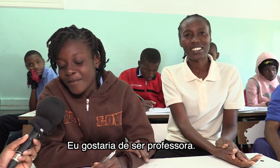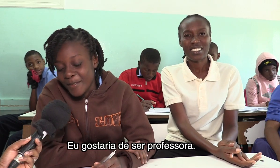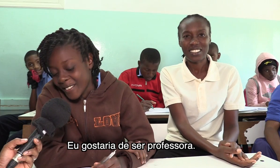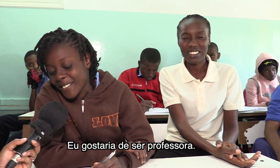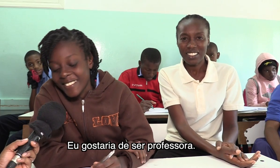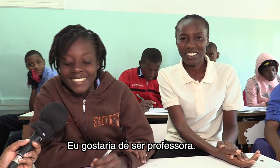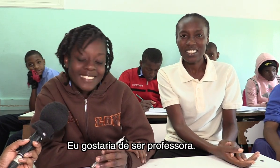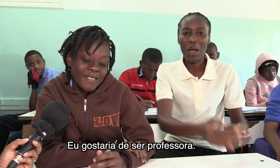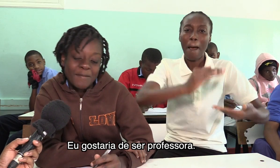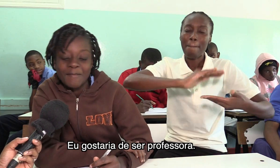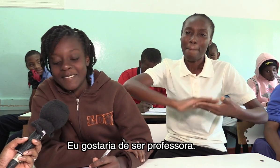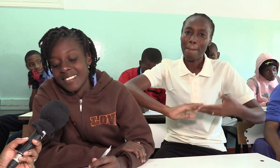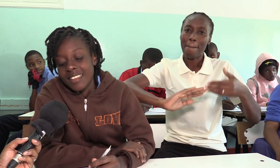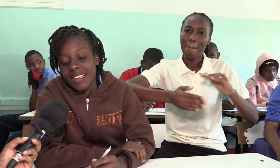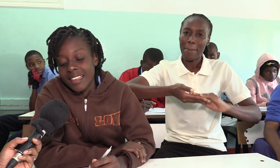Professor.